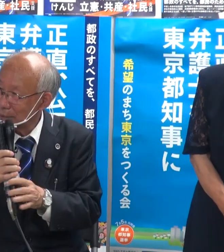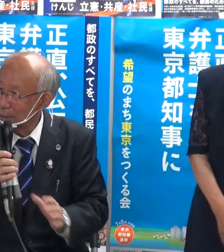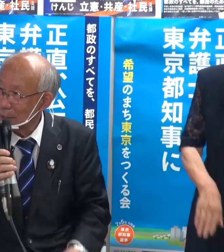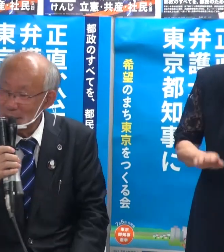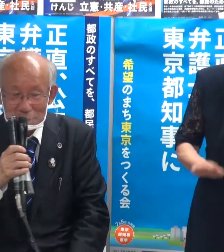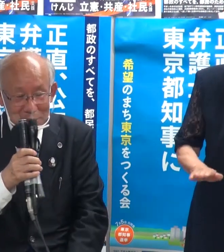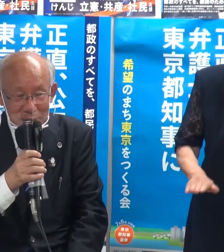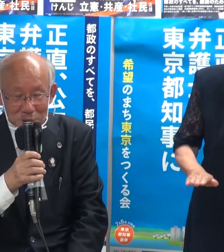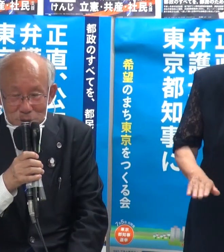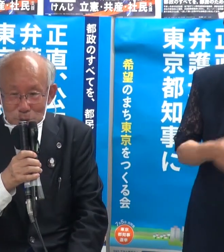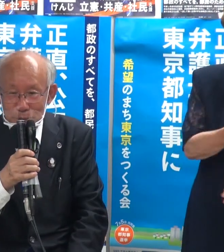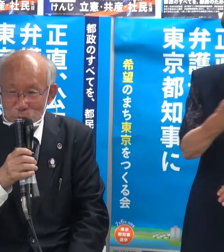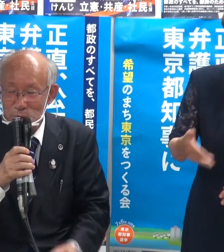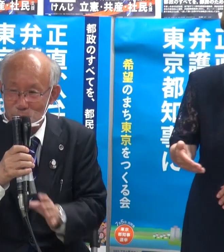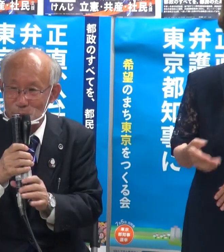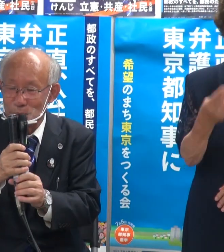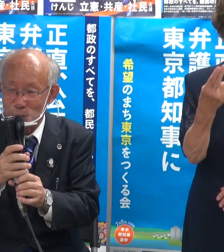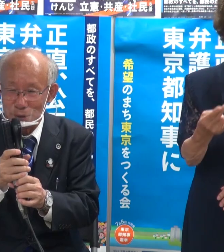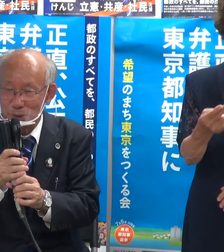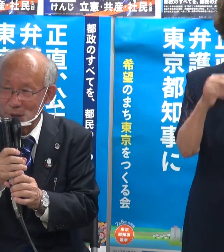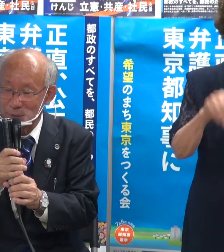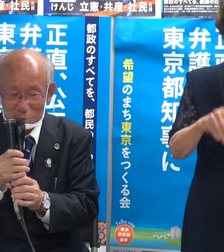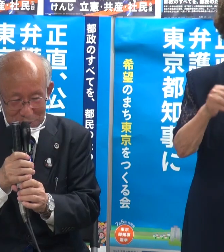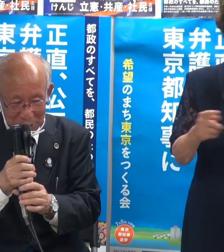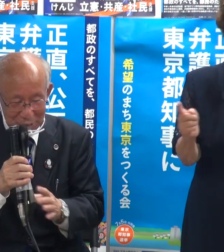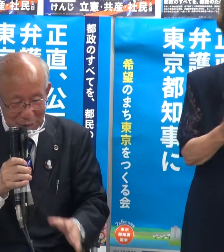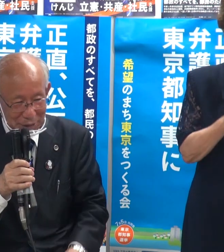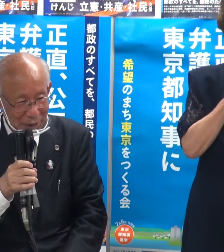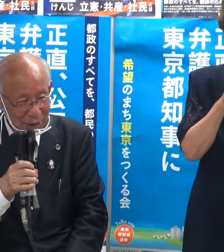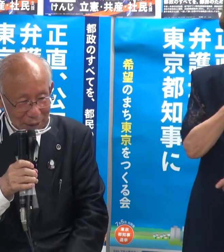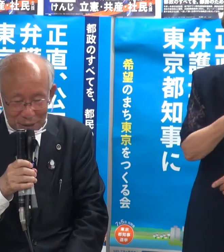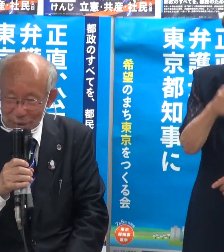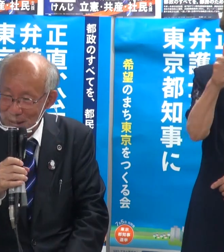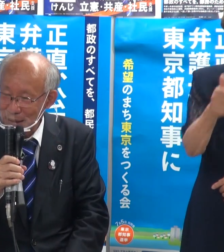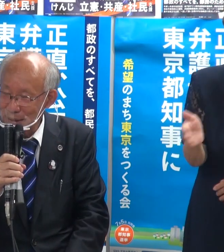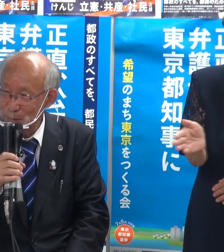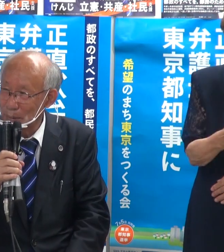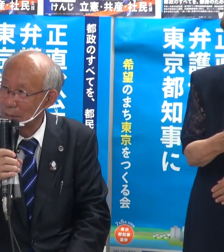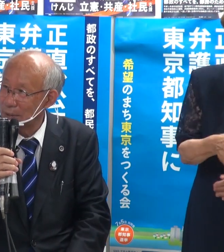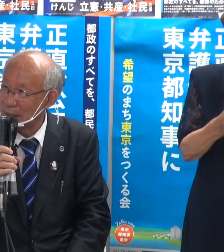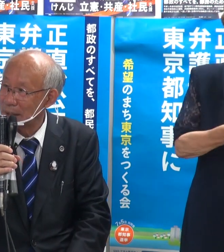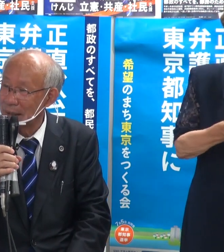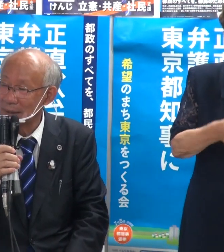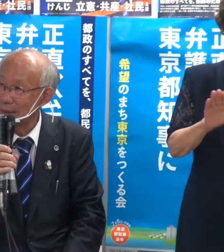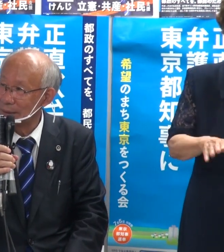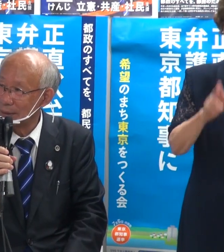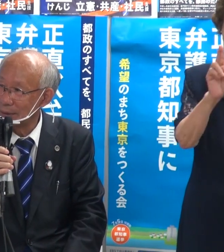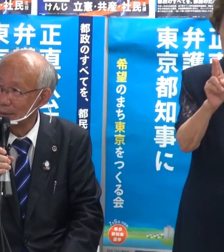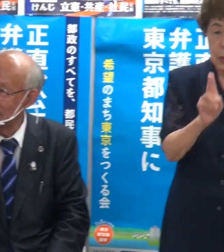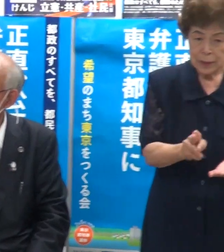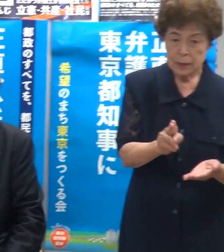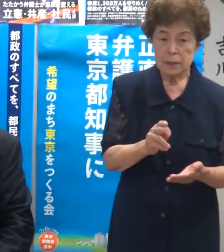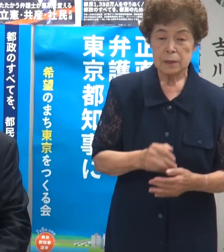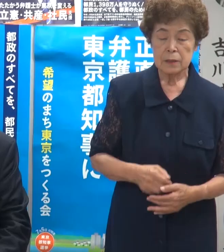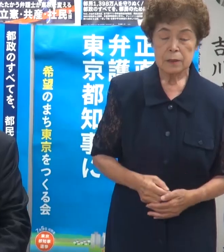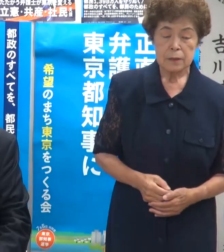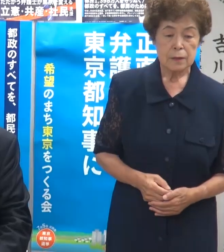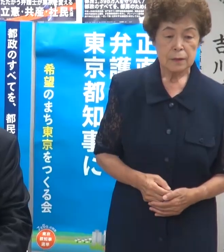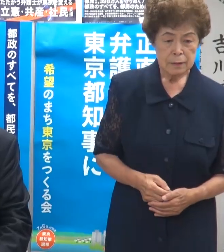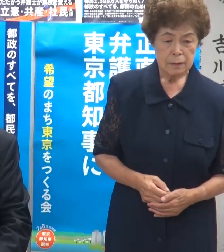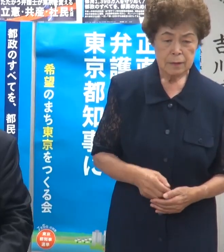今回答選対本部長の情勢分析の通り、